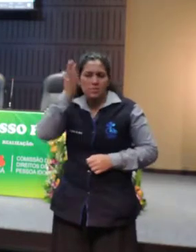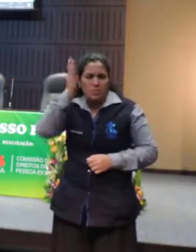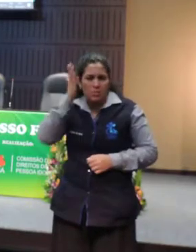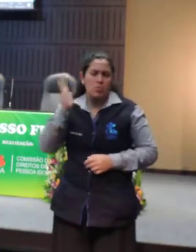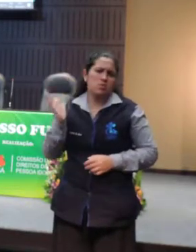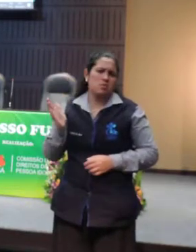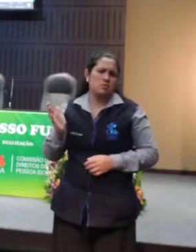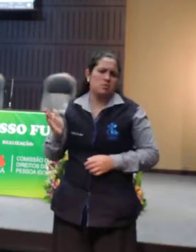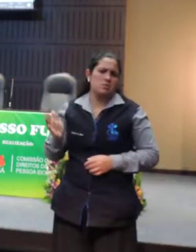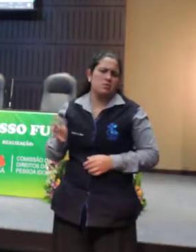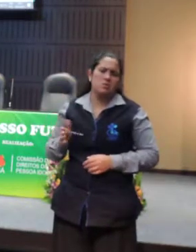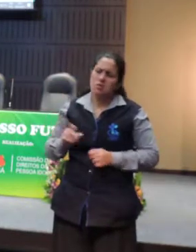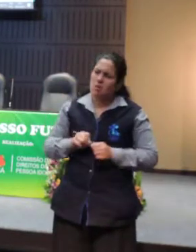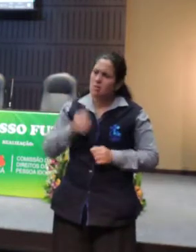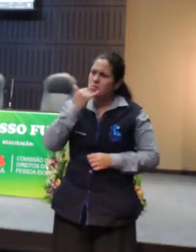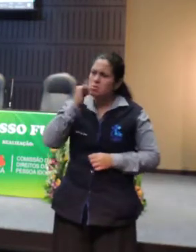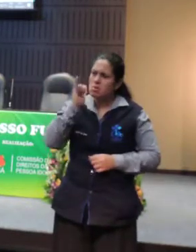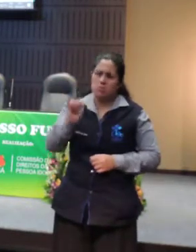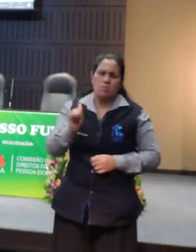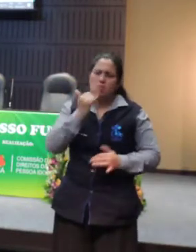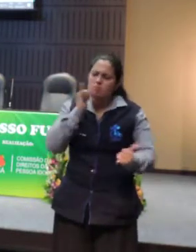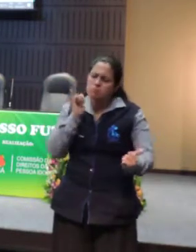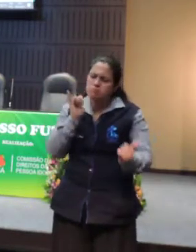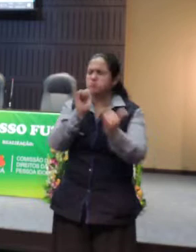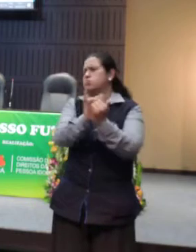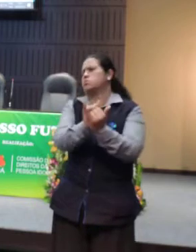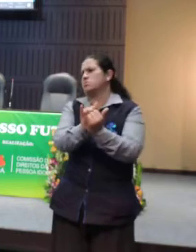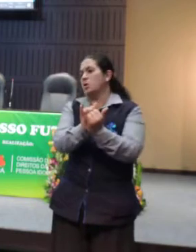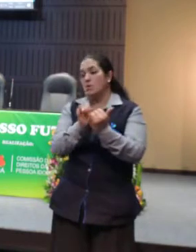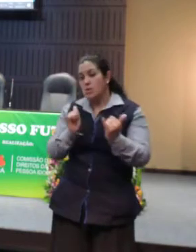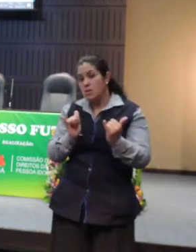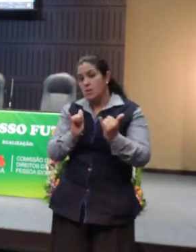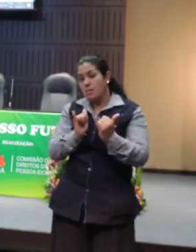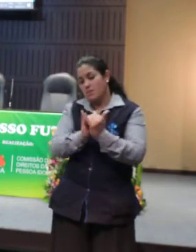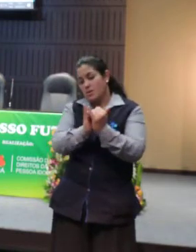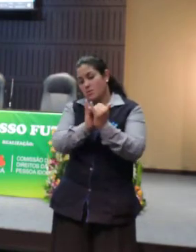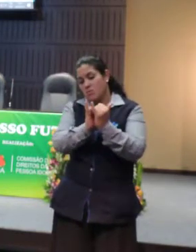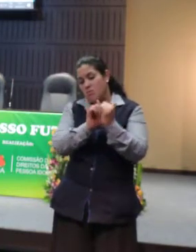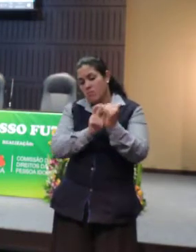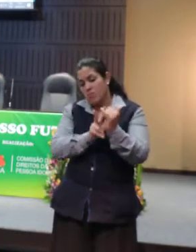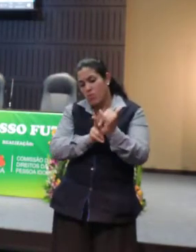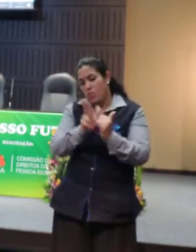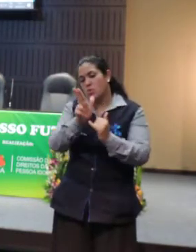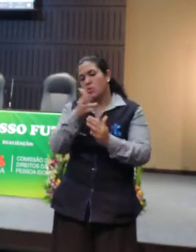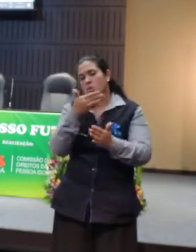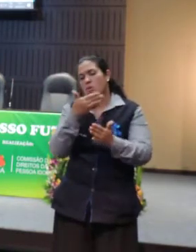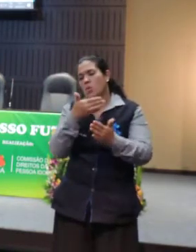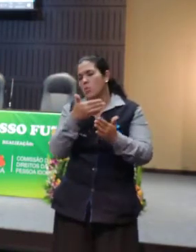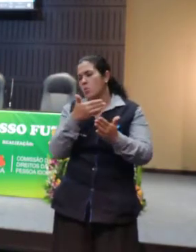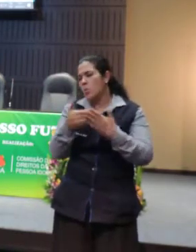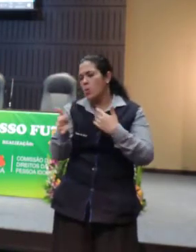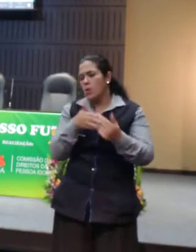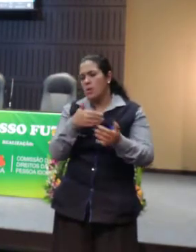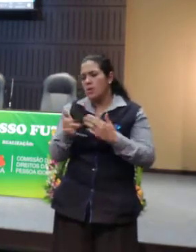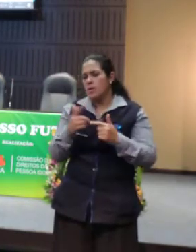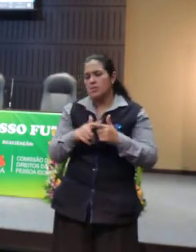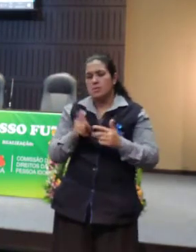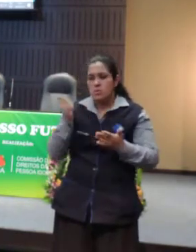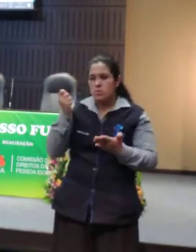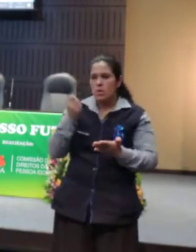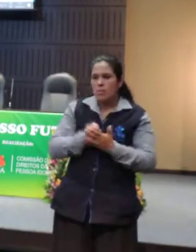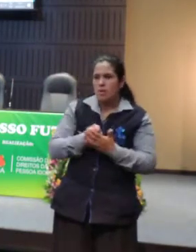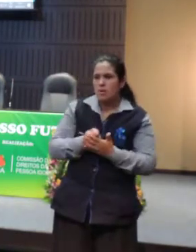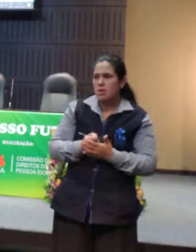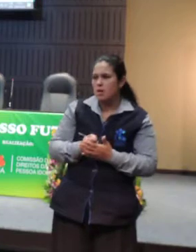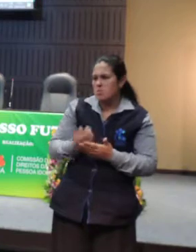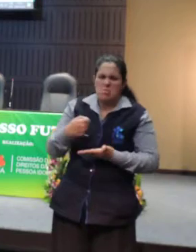perdoa. Faz o maior esforço, perdoa. Vai lá e pá, cortei. Está perdoado, eu assumo o pepino, eu paguei já o cheque, você não